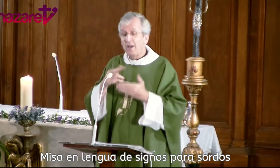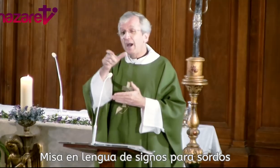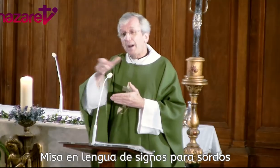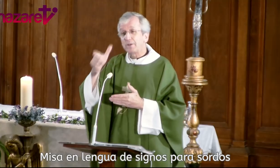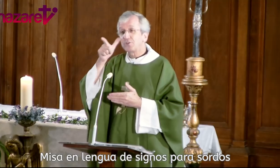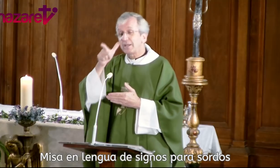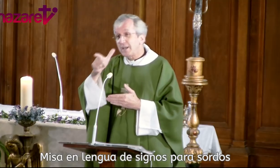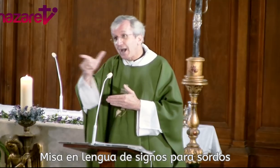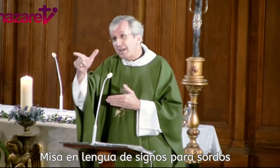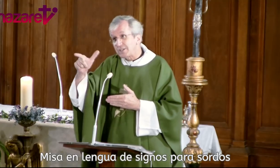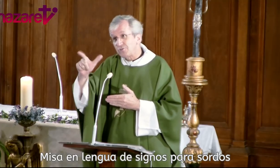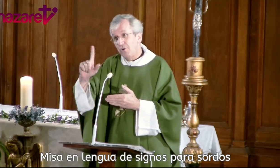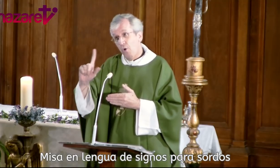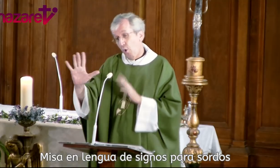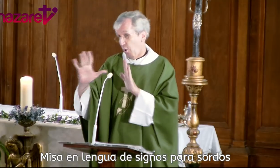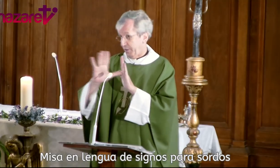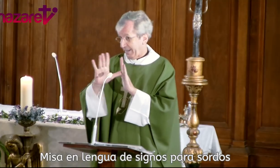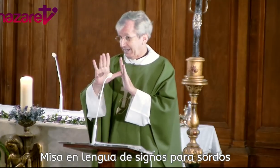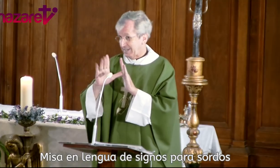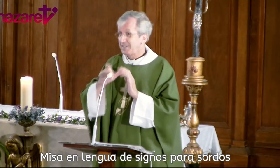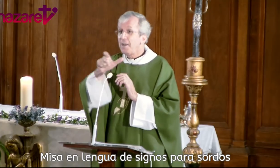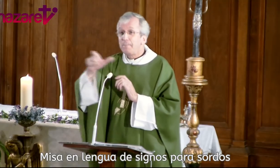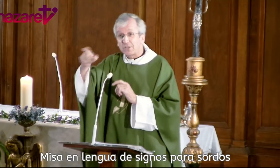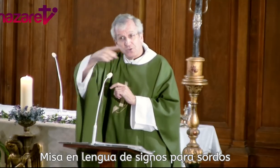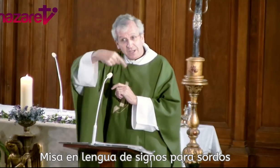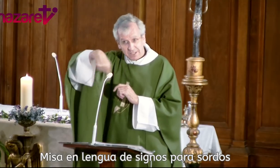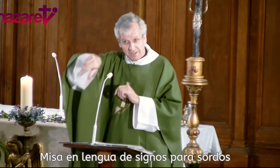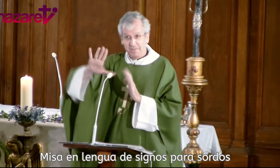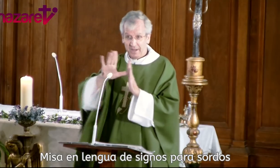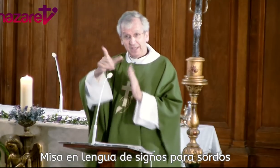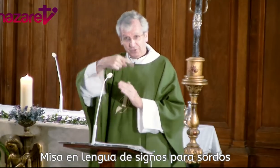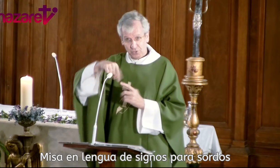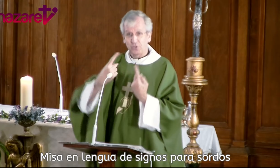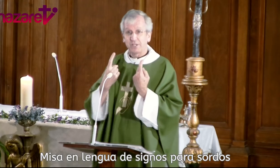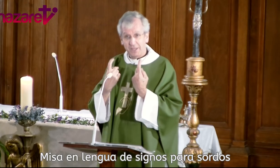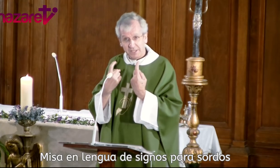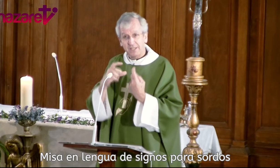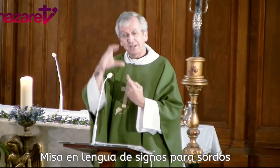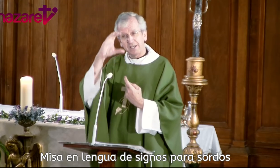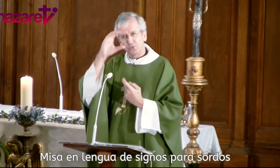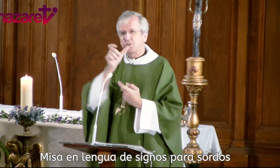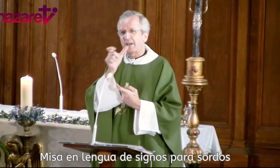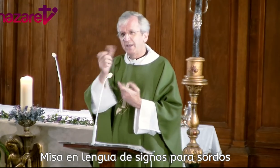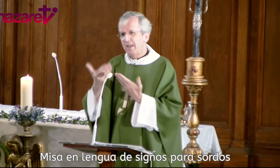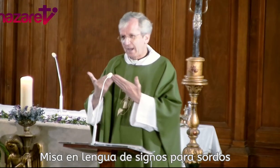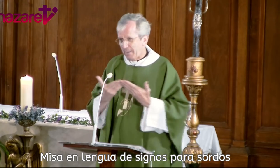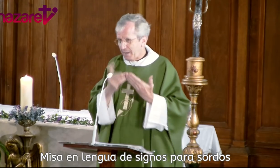a personas lejanas o cercanas, personas cerca de nosotros que necesitan escuchar la palabra de